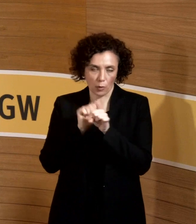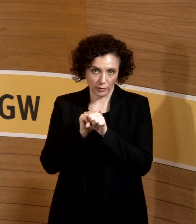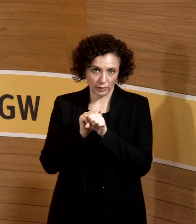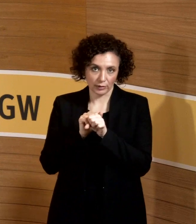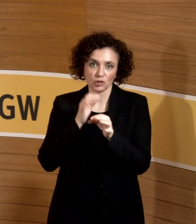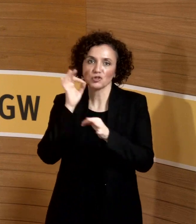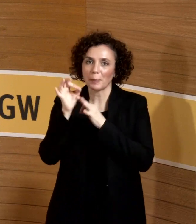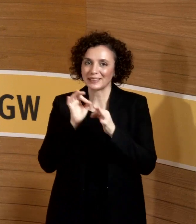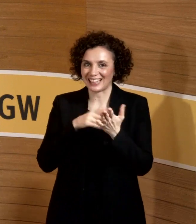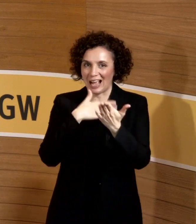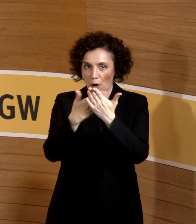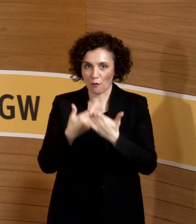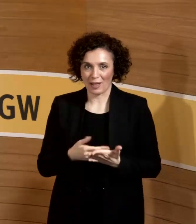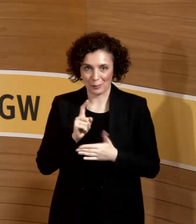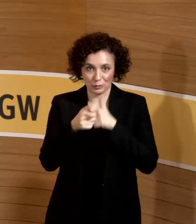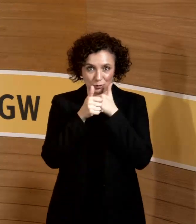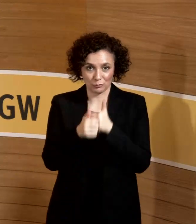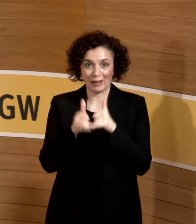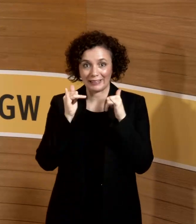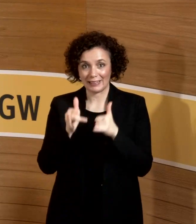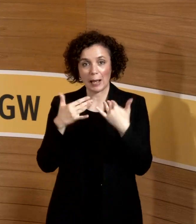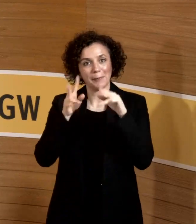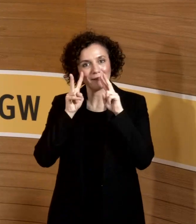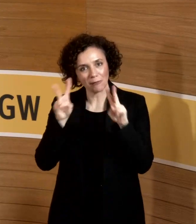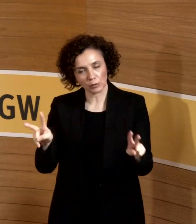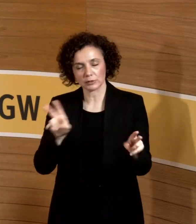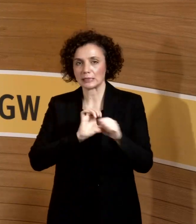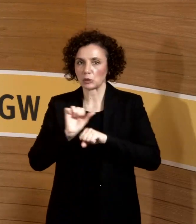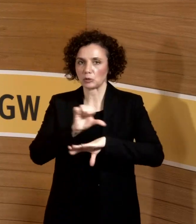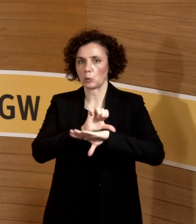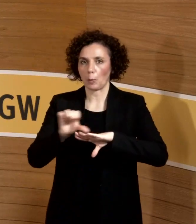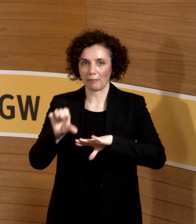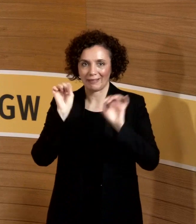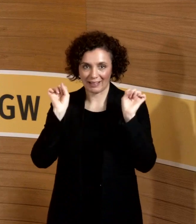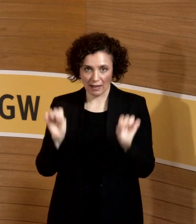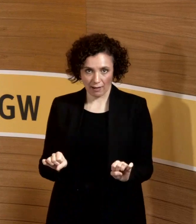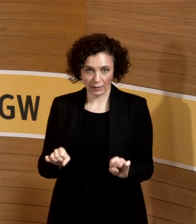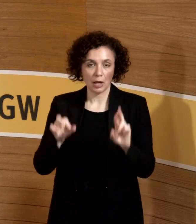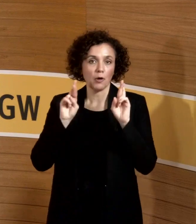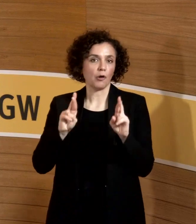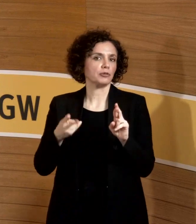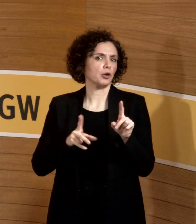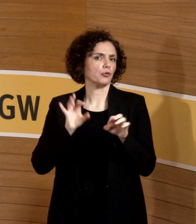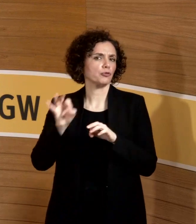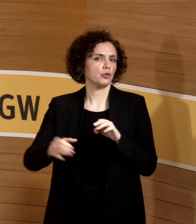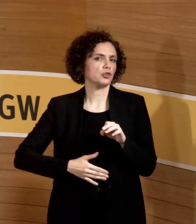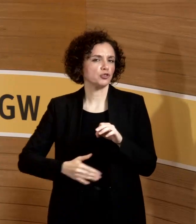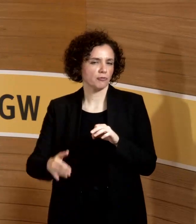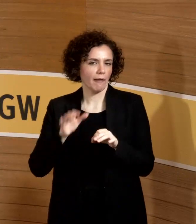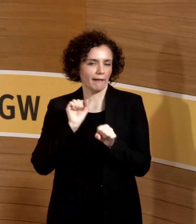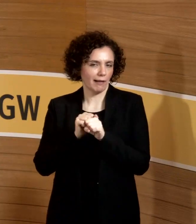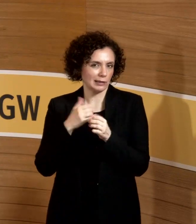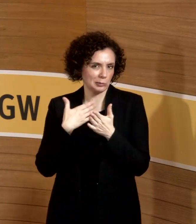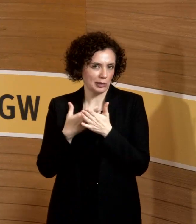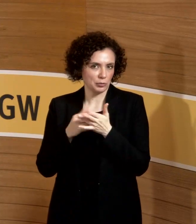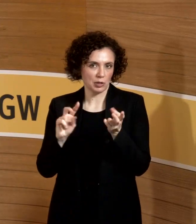Auflagen, die wir dann auch hoffentlich für die Schwangeren mal irgendwann umsetzen können. Also sozusagen vielleicht Vortesten der